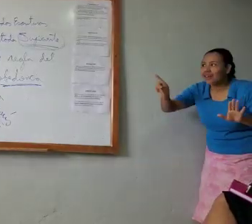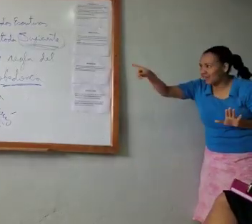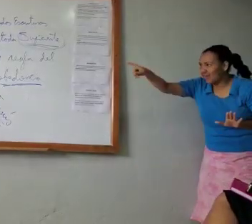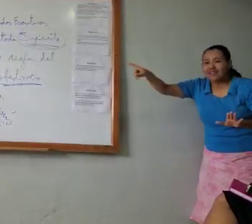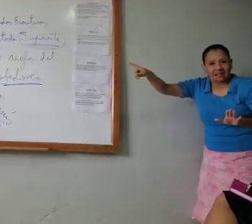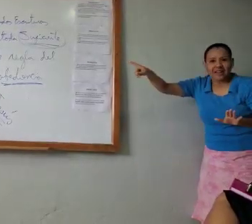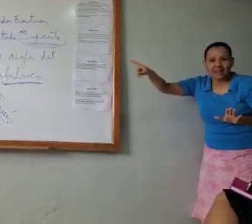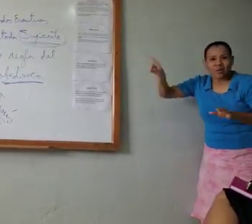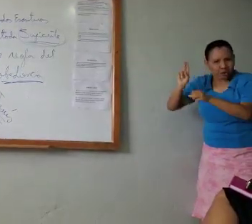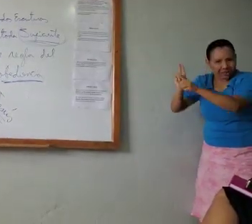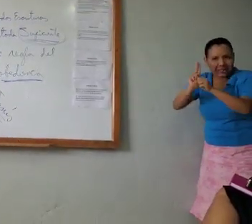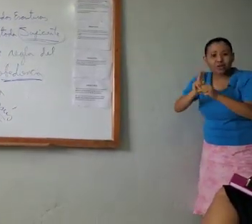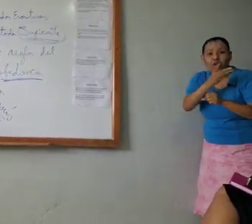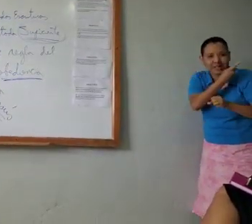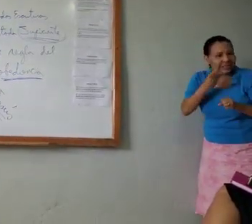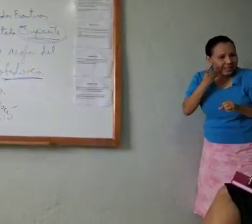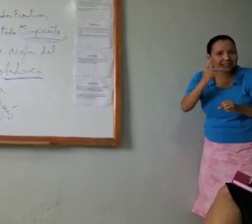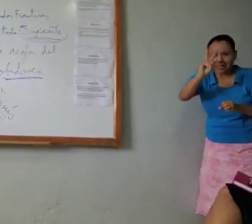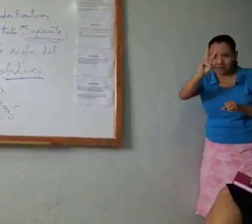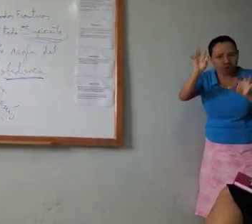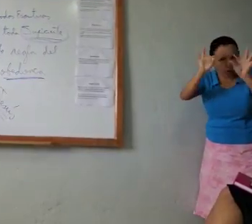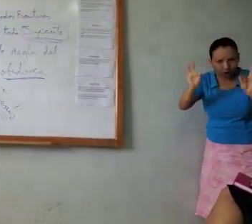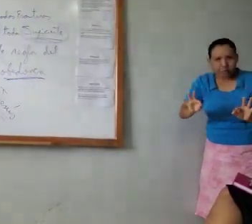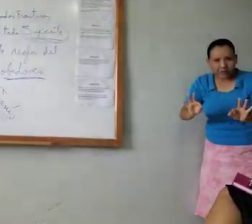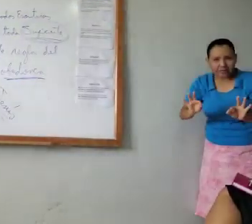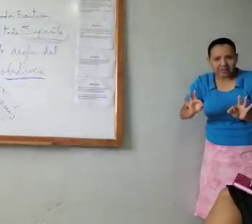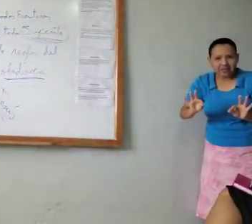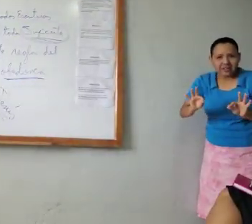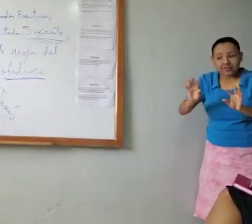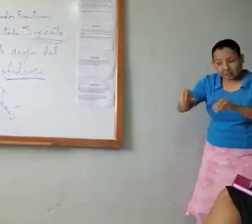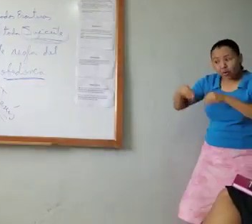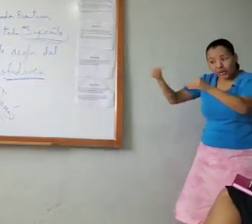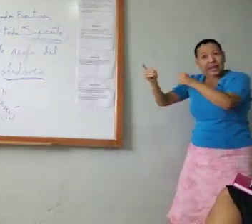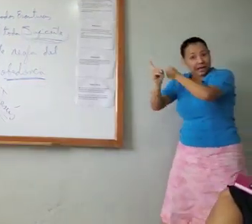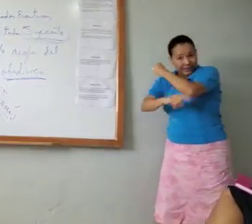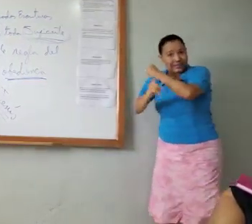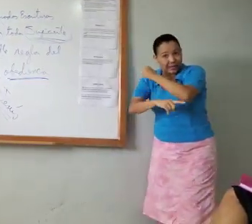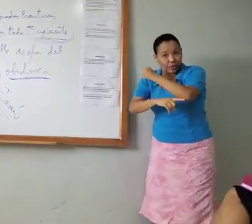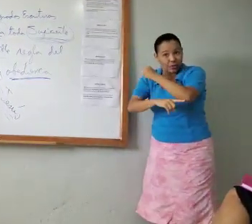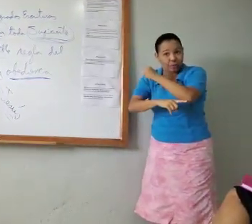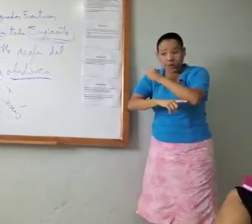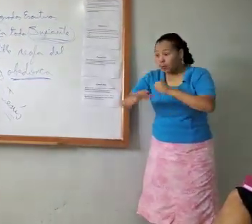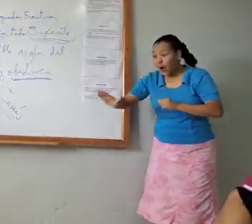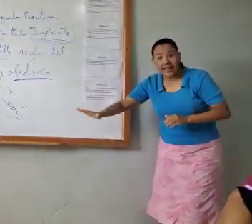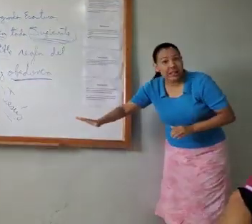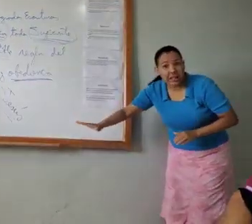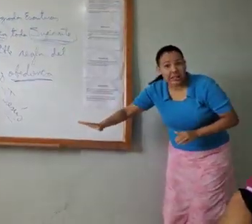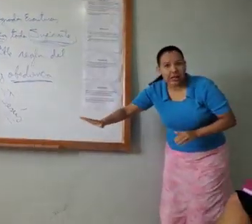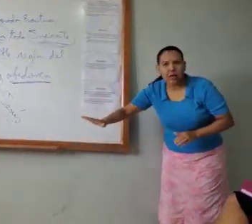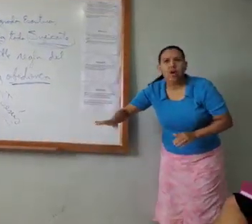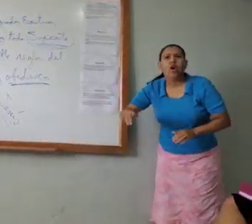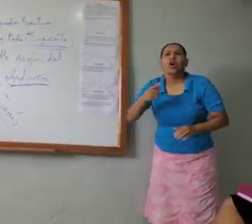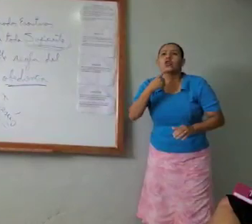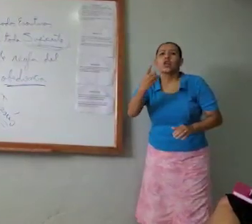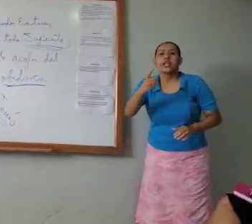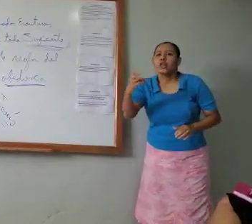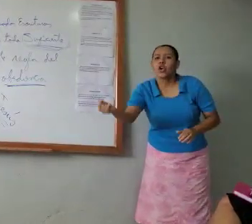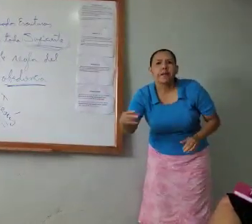Entonces, realizando lo que dice Dante, dos formas, de poder dar castigos. A la chiquita,